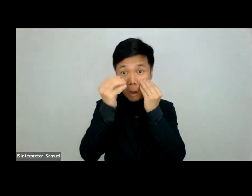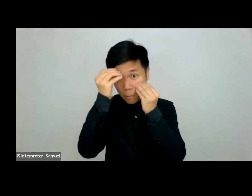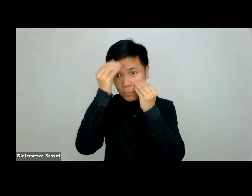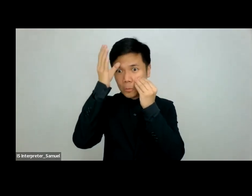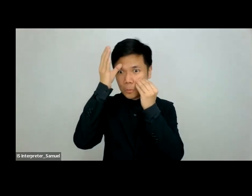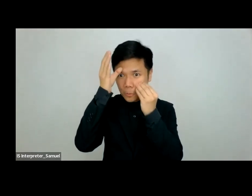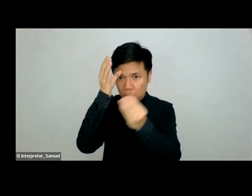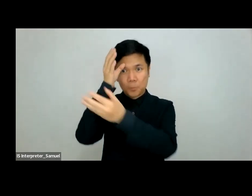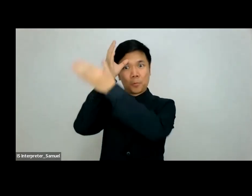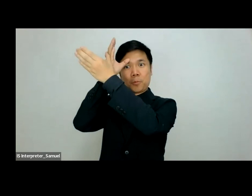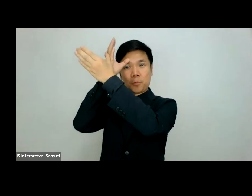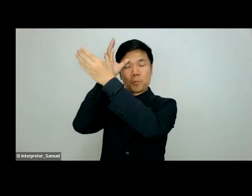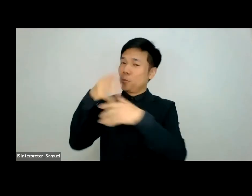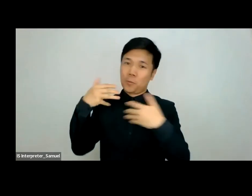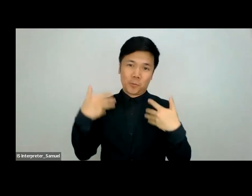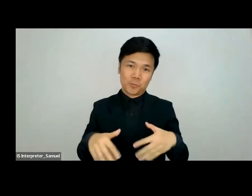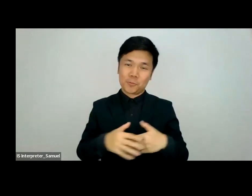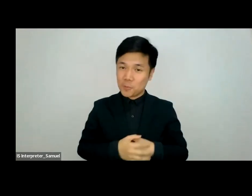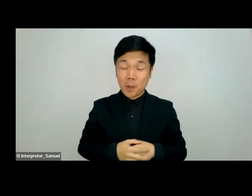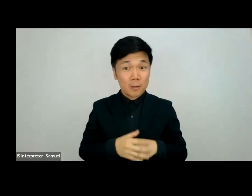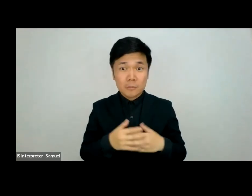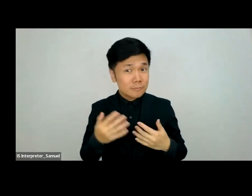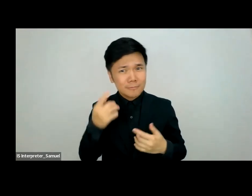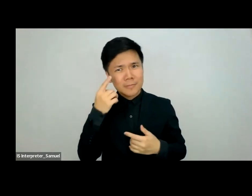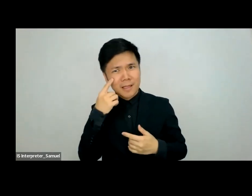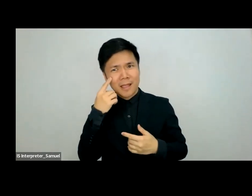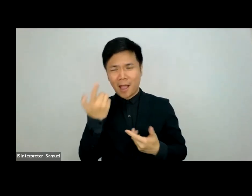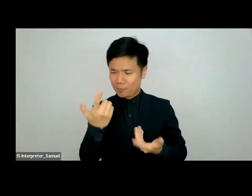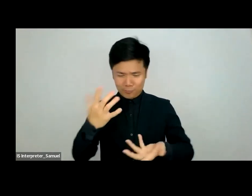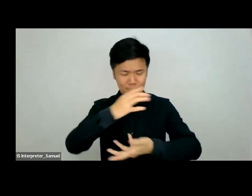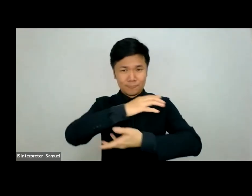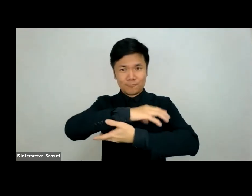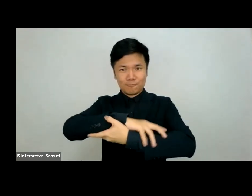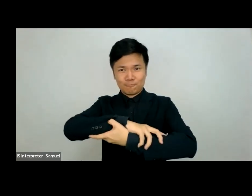les orateurs. Nous avons appris beaucoup